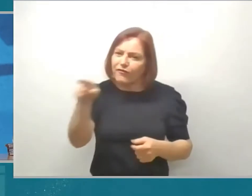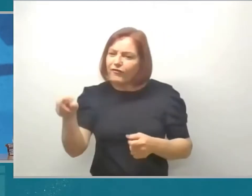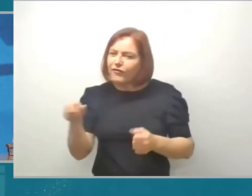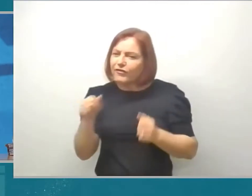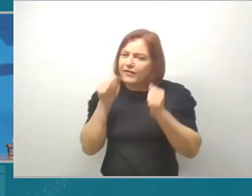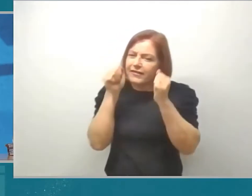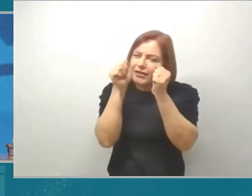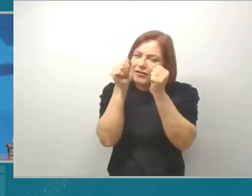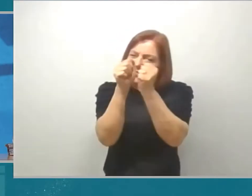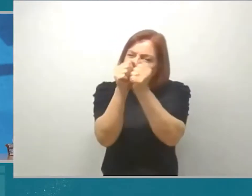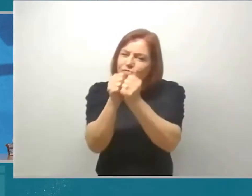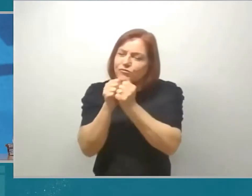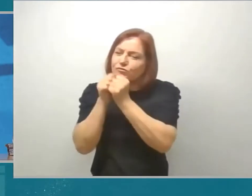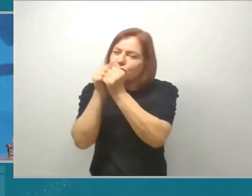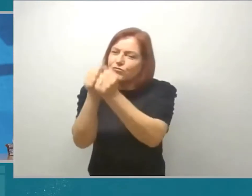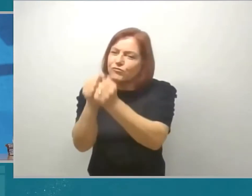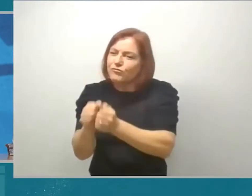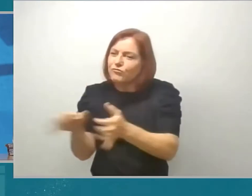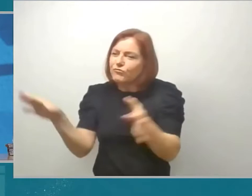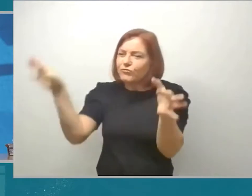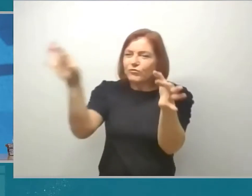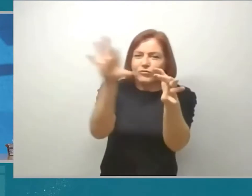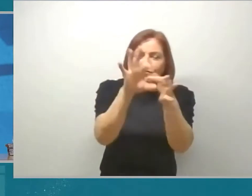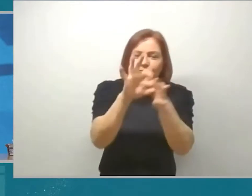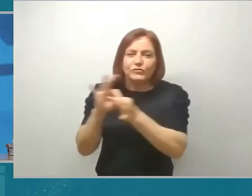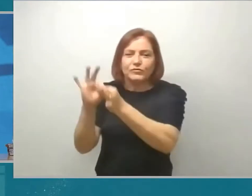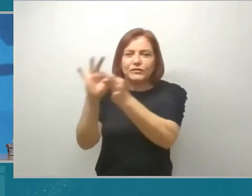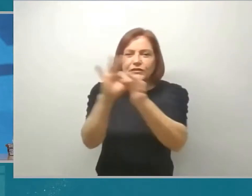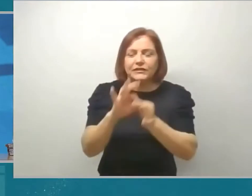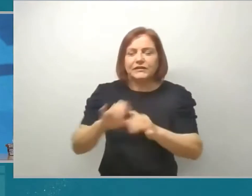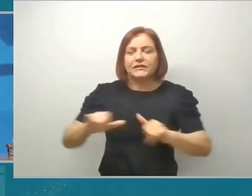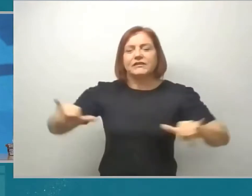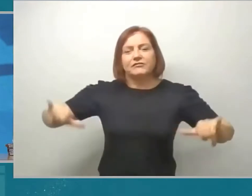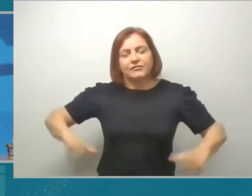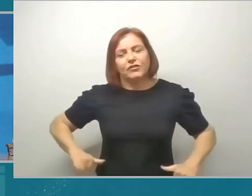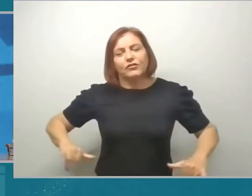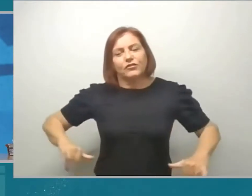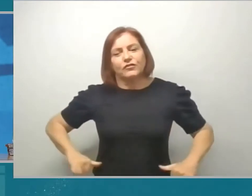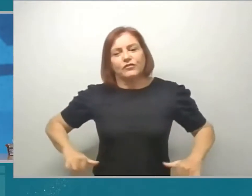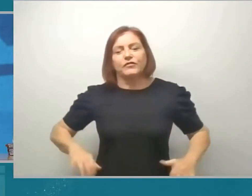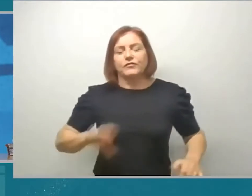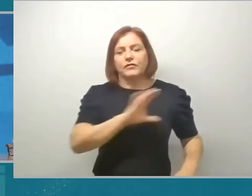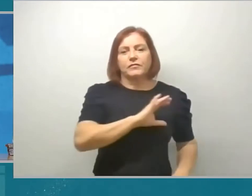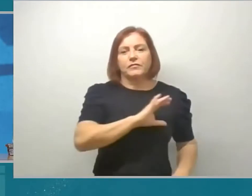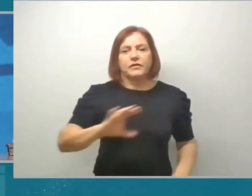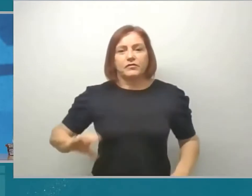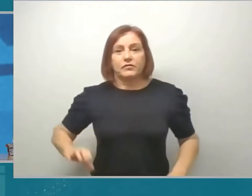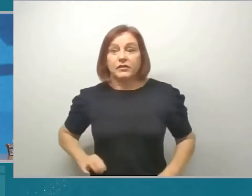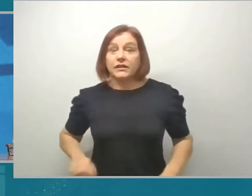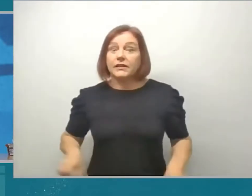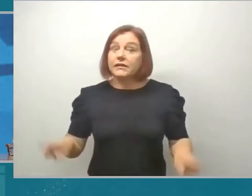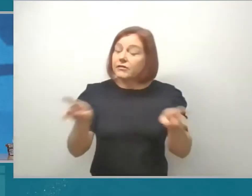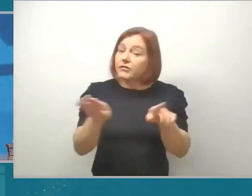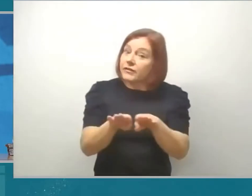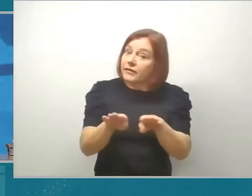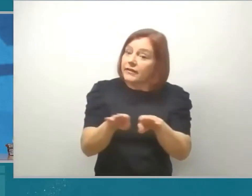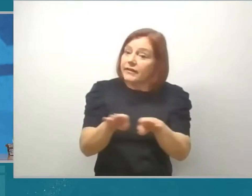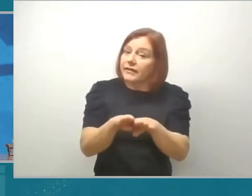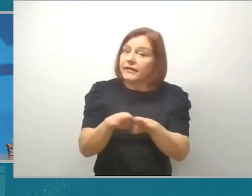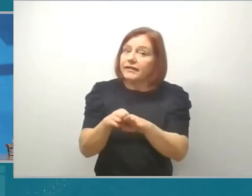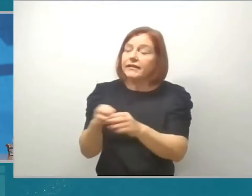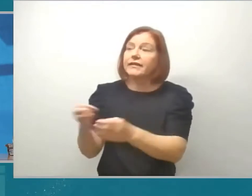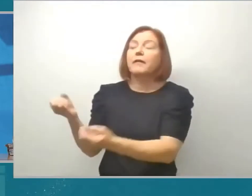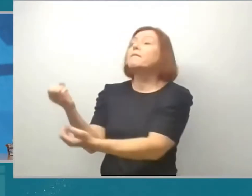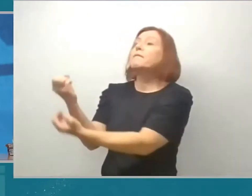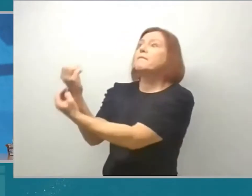de Cristo, para que também na revelação da sua glória vos alegreis